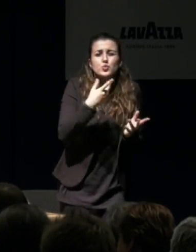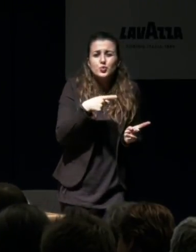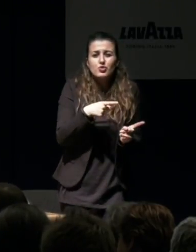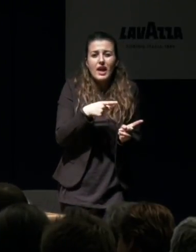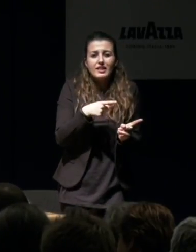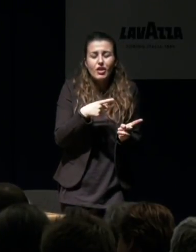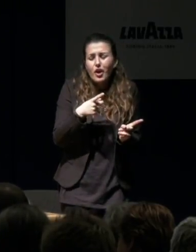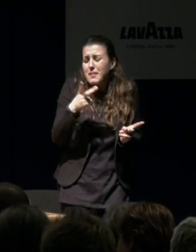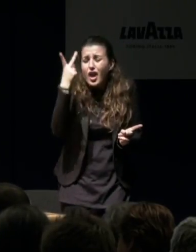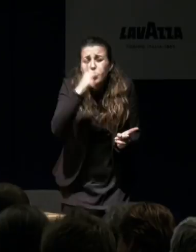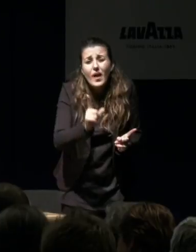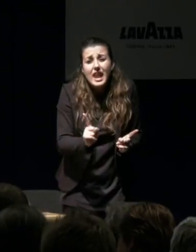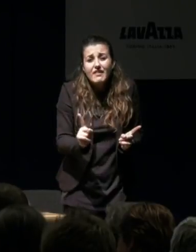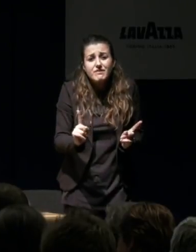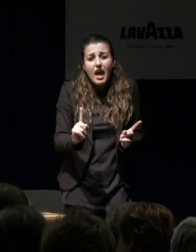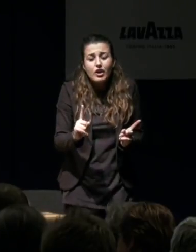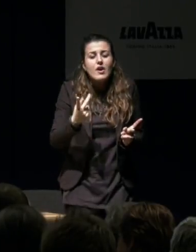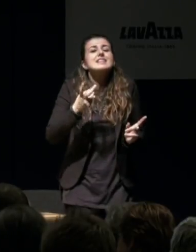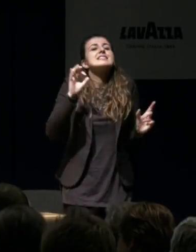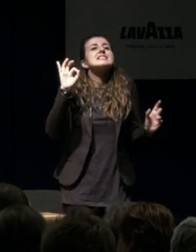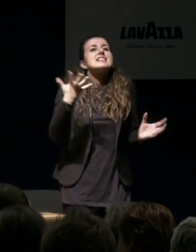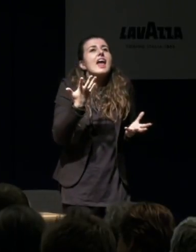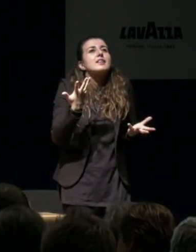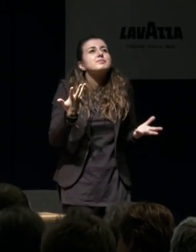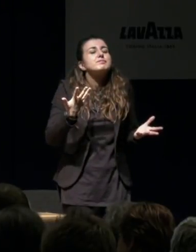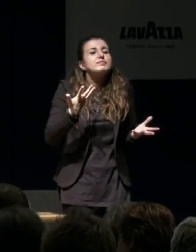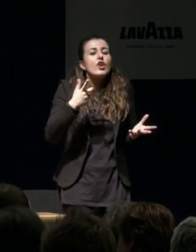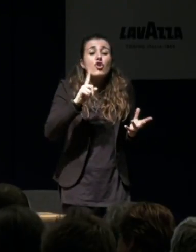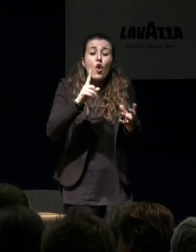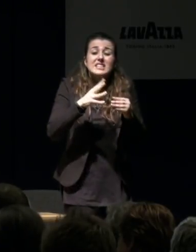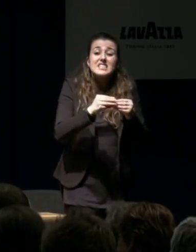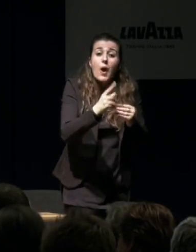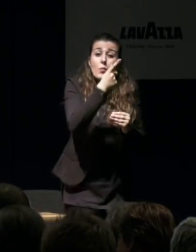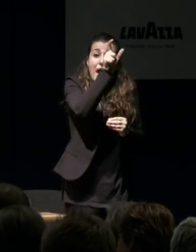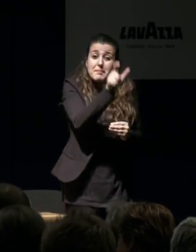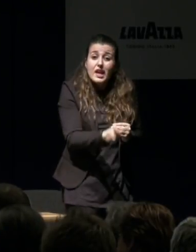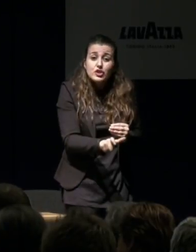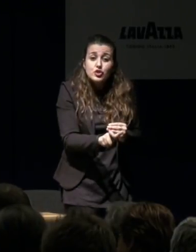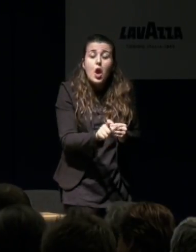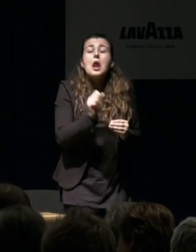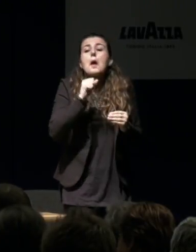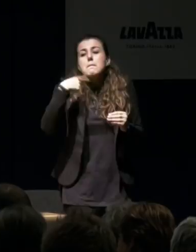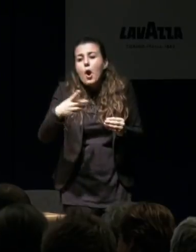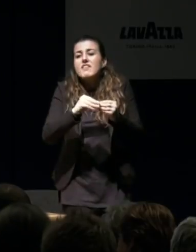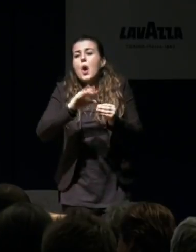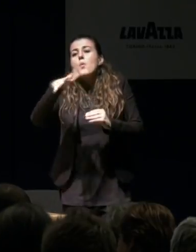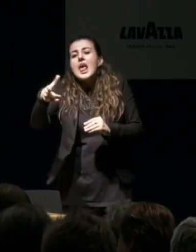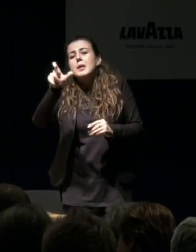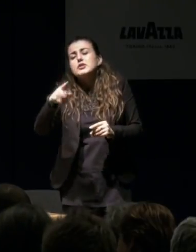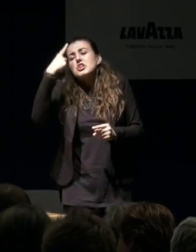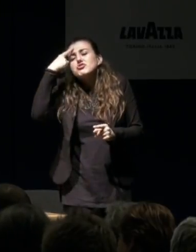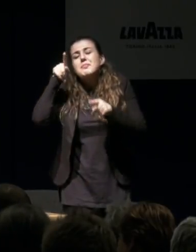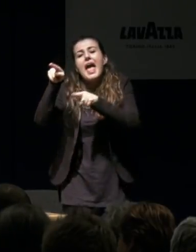è vero che se è una cosa come dire non la fa una persona poi la fa un'altra perché